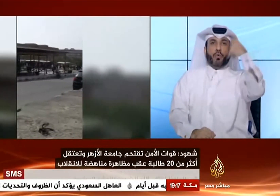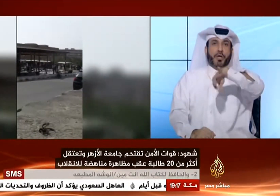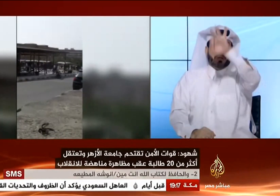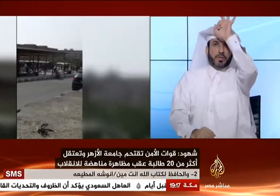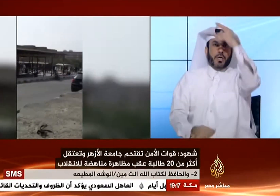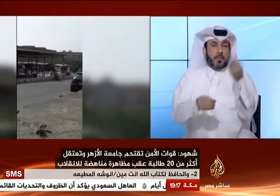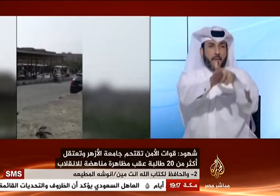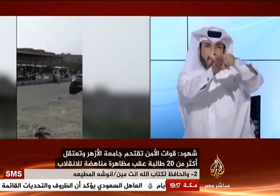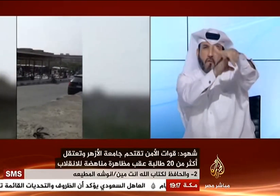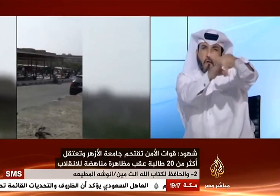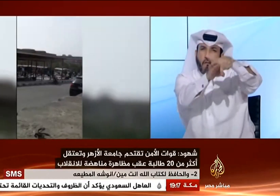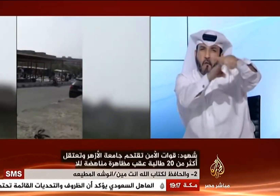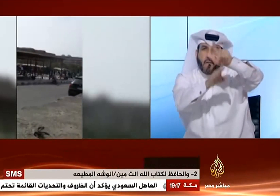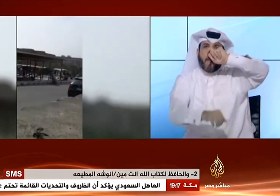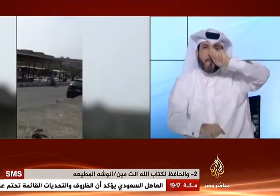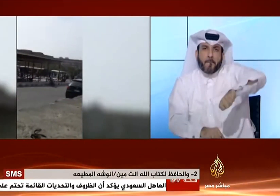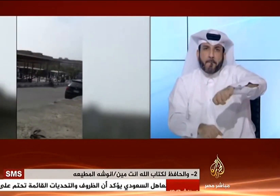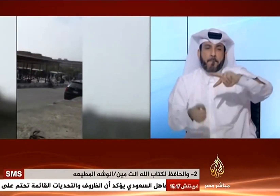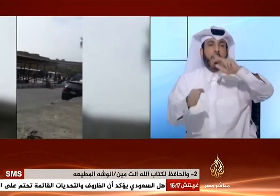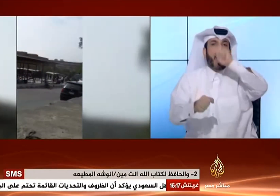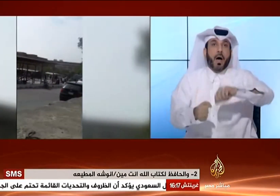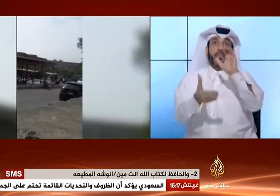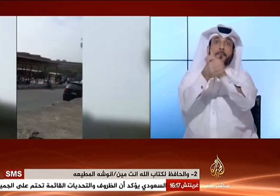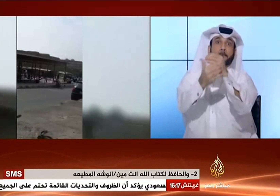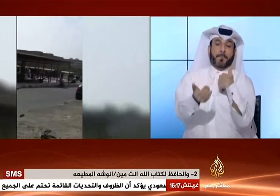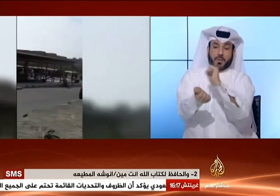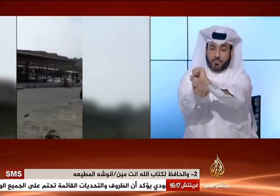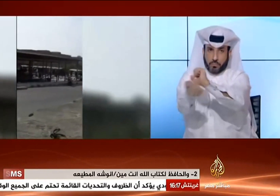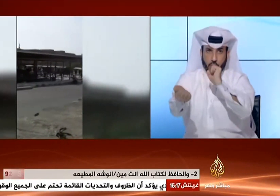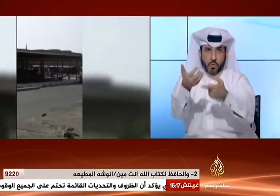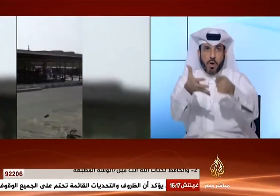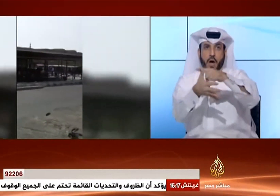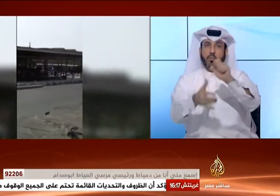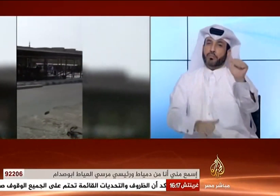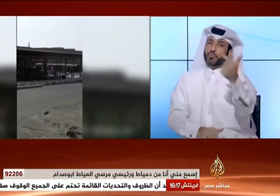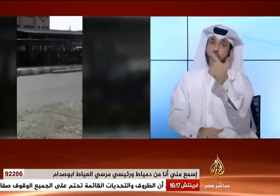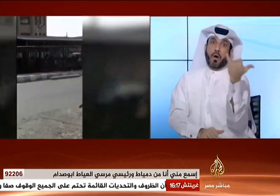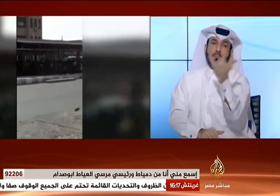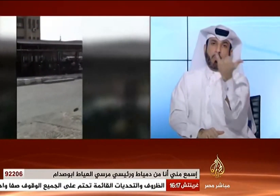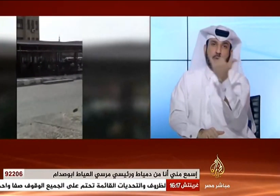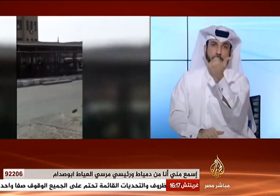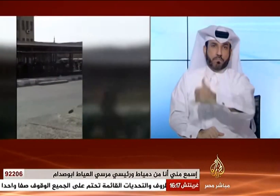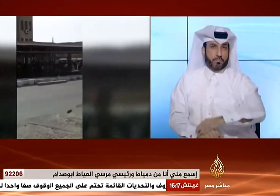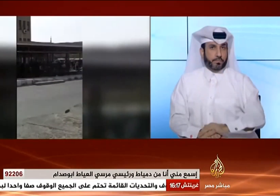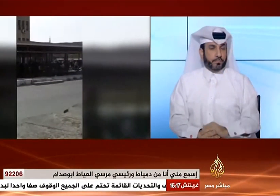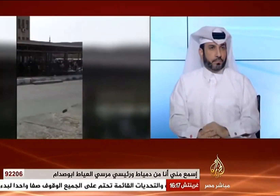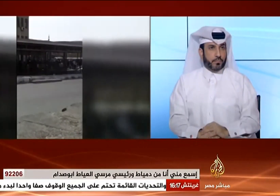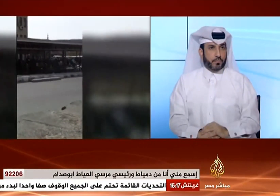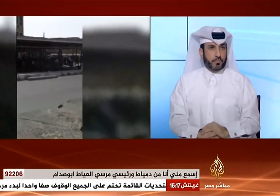والقمع الامني ضد الطلاب وكذلك او مطالبين بالافراج عن كافه المعتقلين